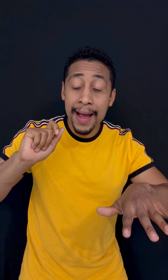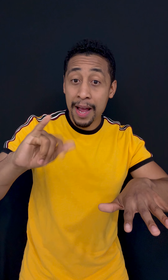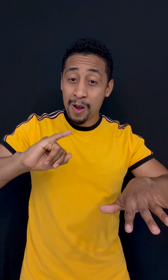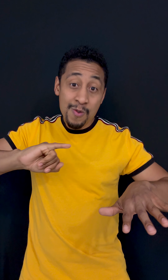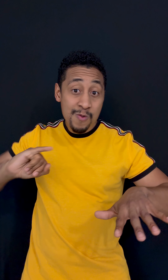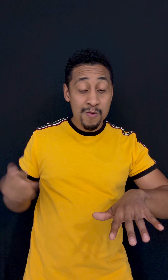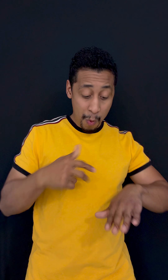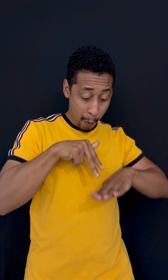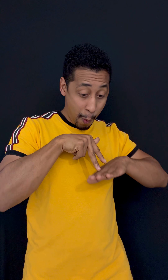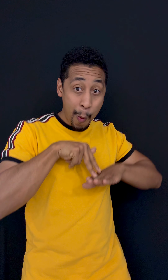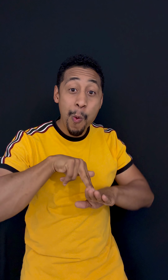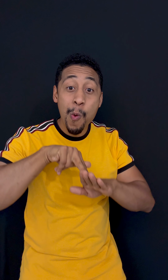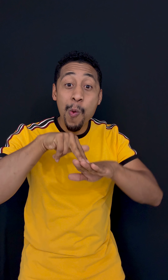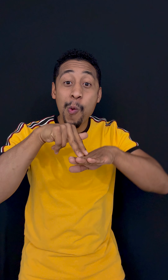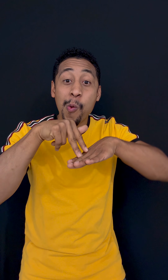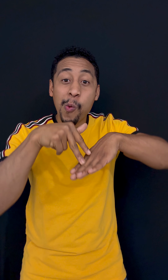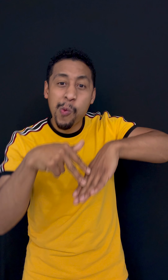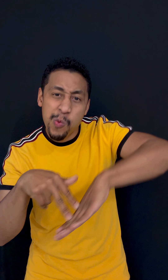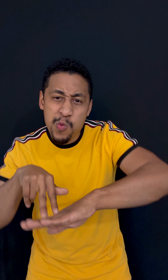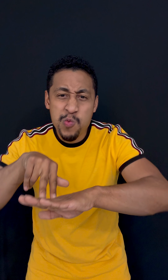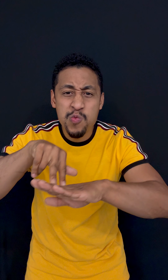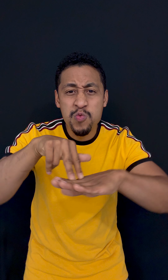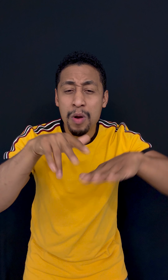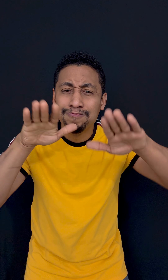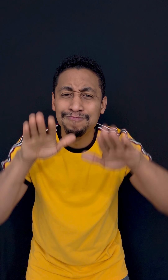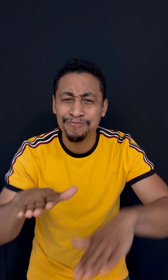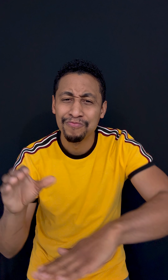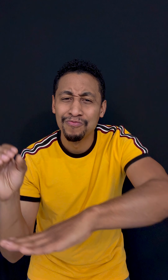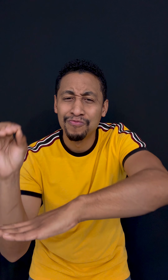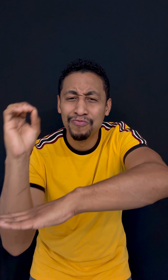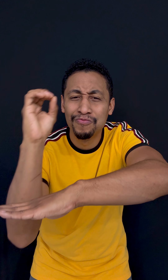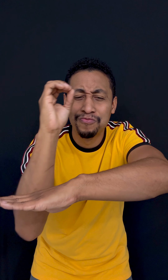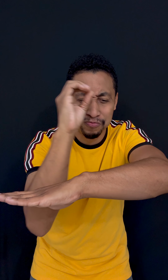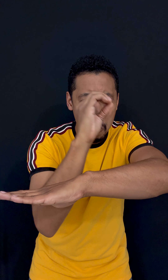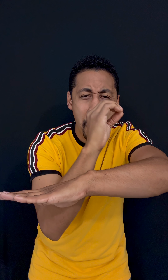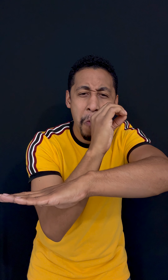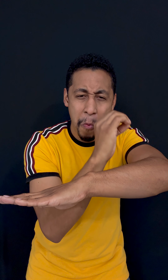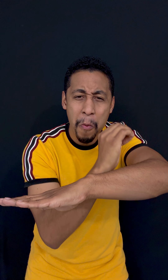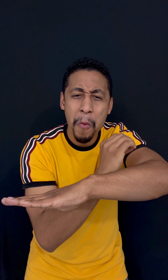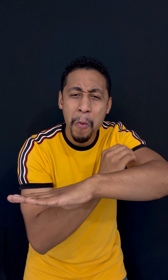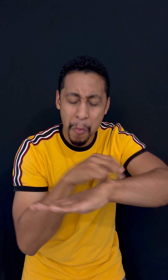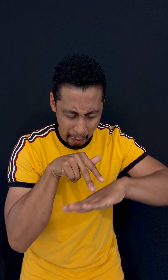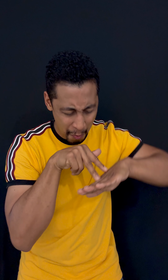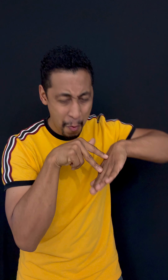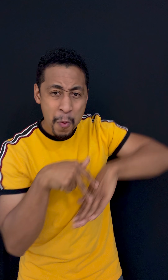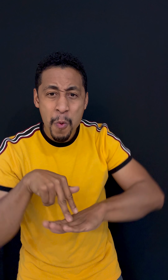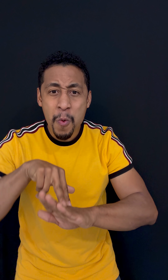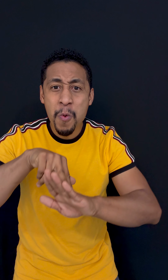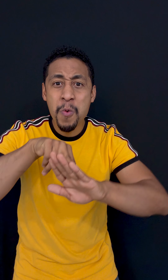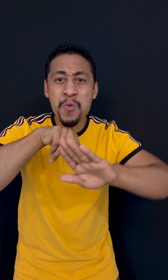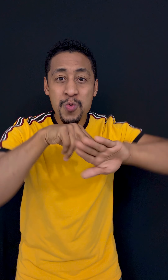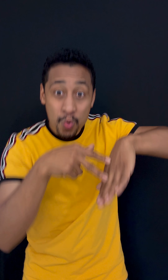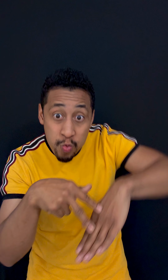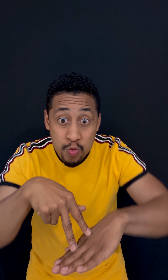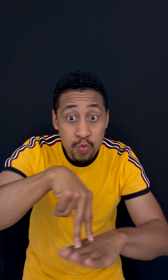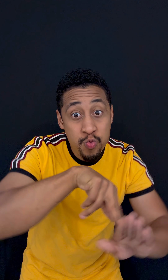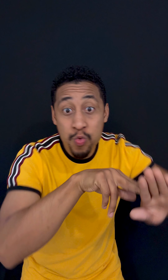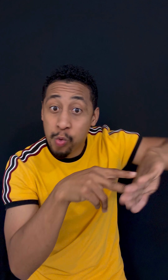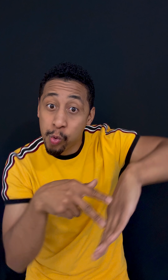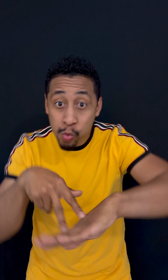eu mais quero aproveitar. eu fico até tarde, até o sol descansar. E assim eu vou surfando,